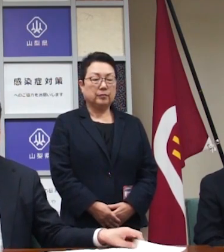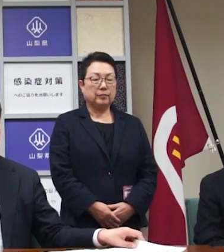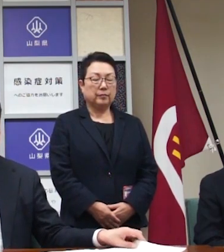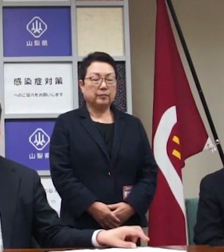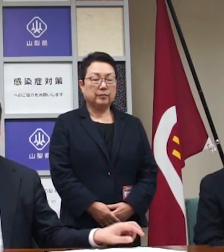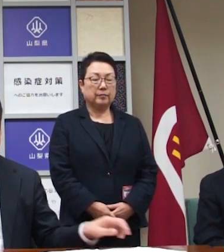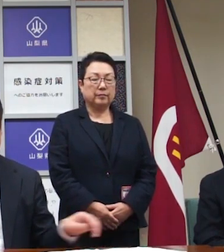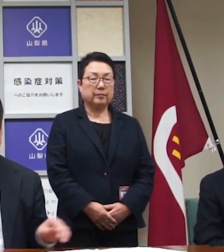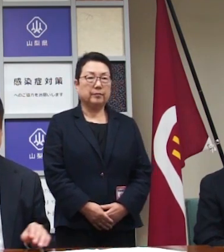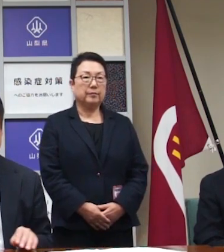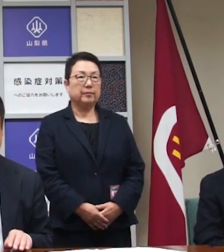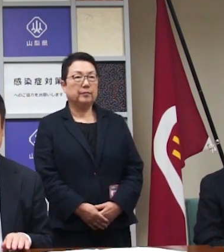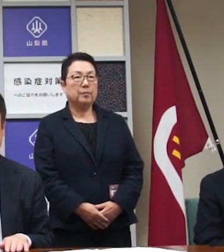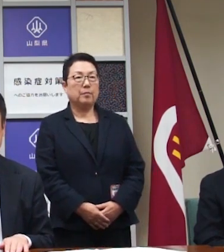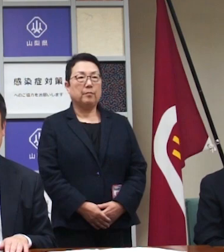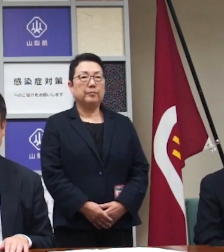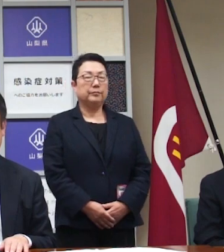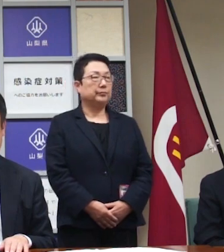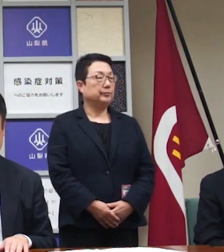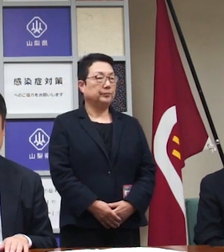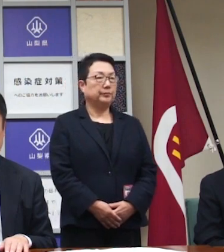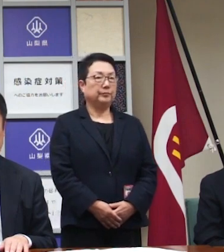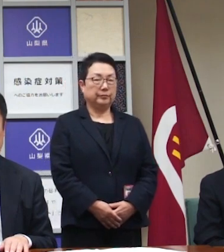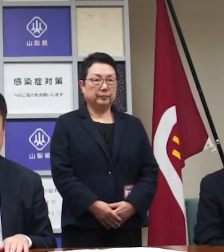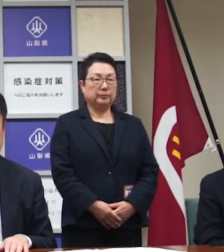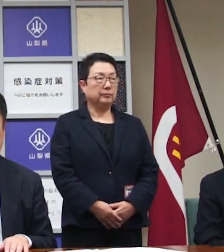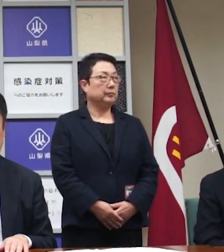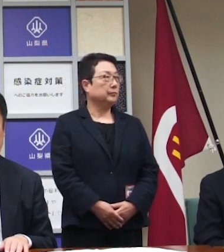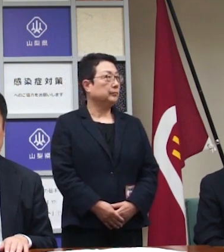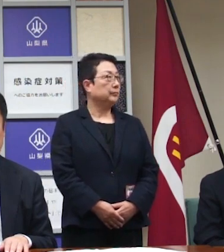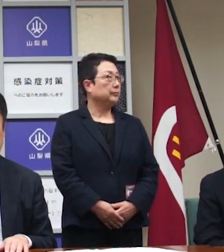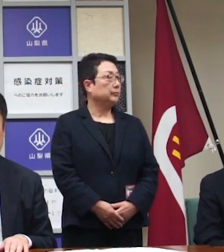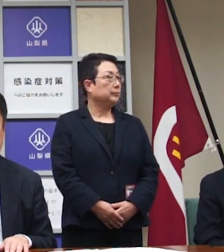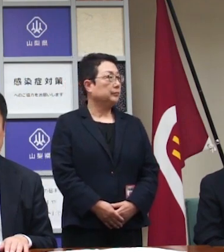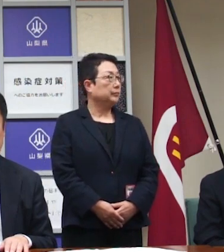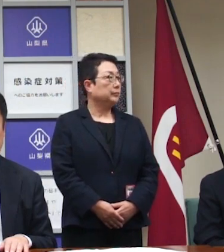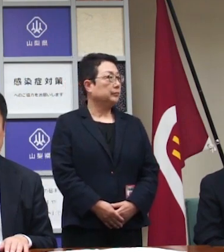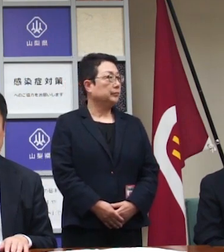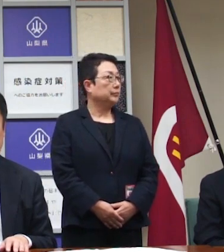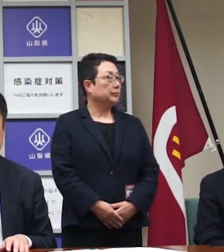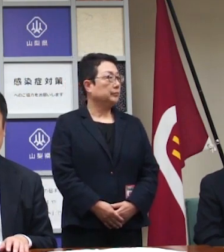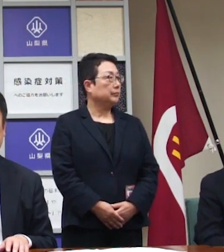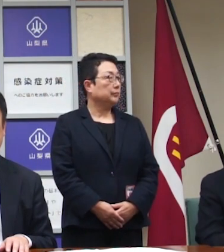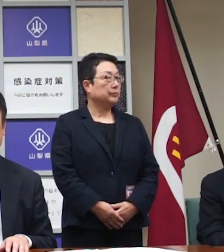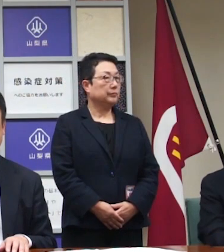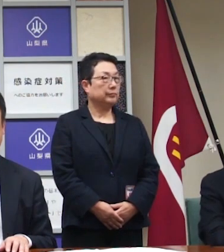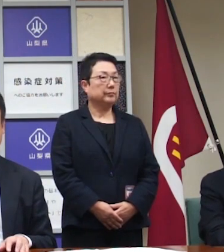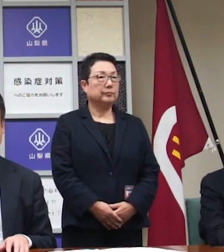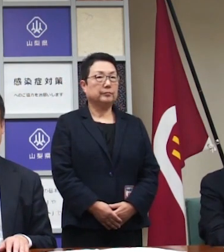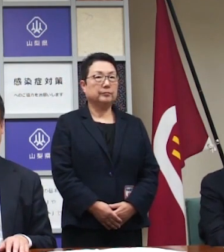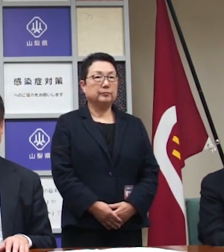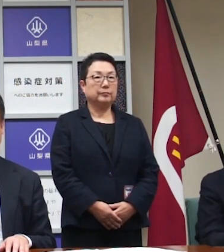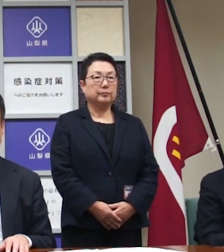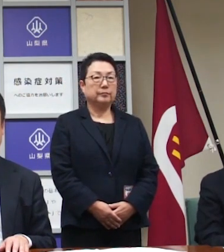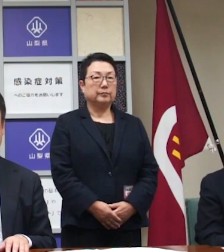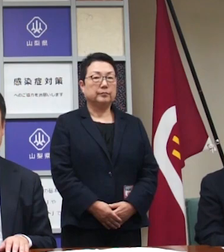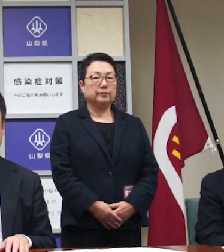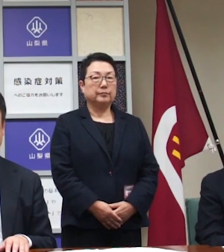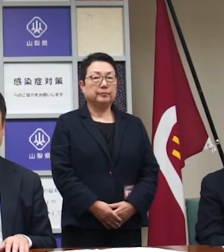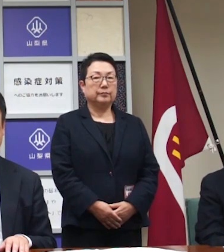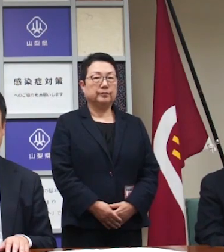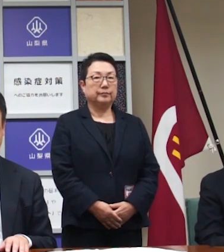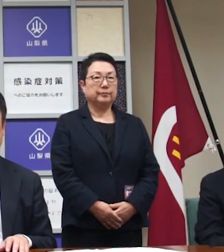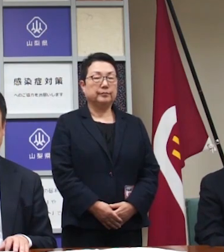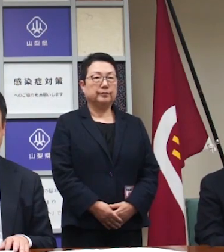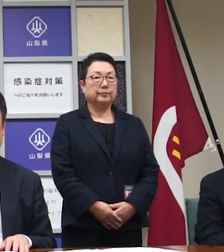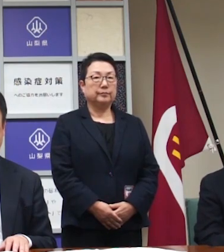は知事の臨時、記者会見、をこれから始めます。新型コロナウイルス感染症患者の